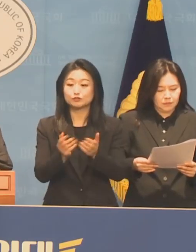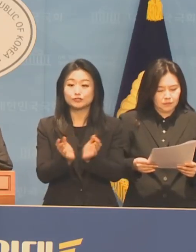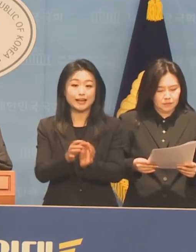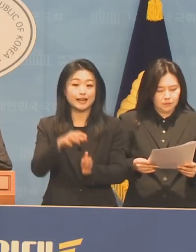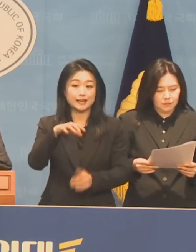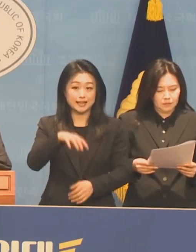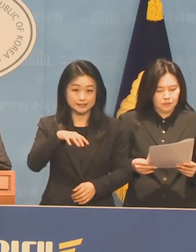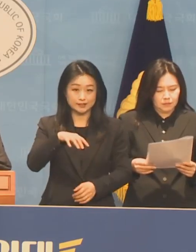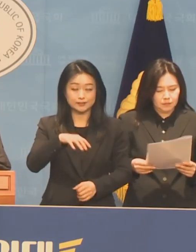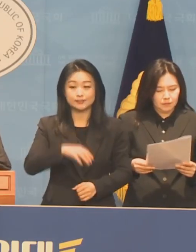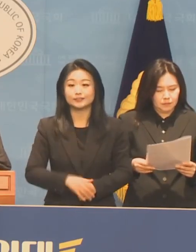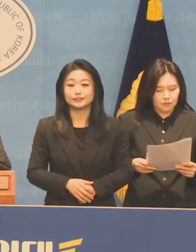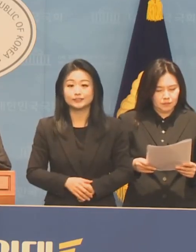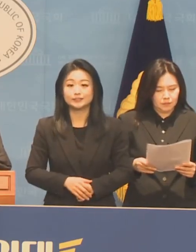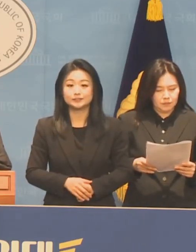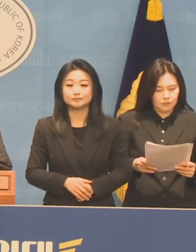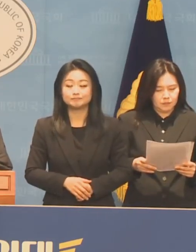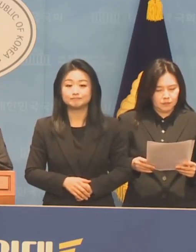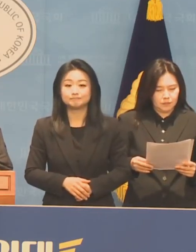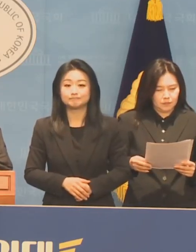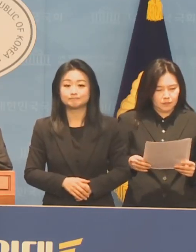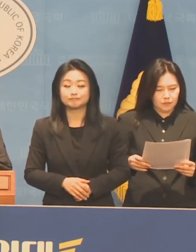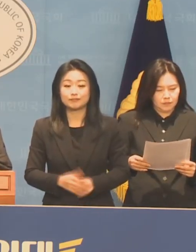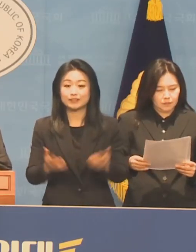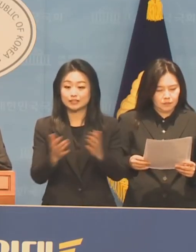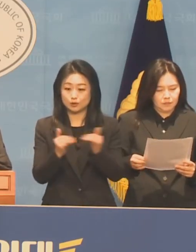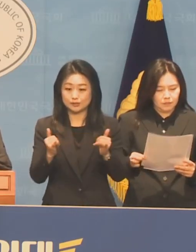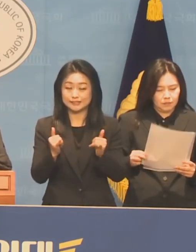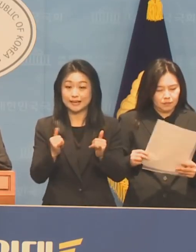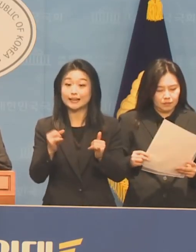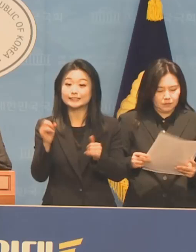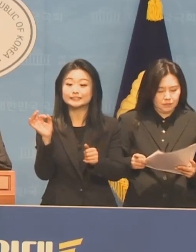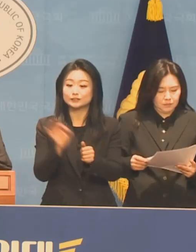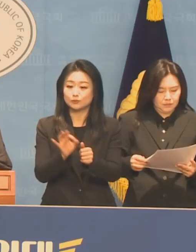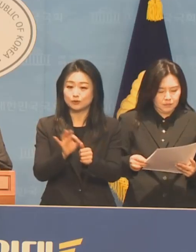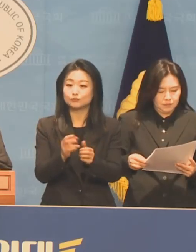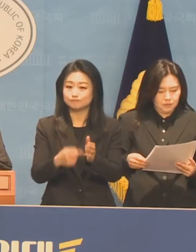보다 근본적이고 광범위한 근로자 재충전